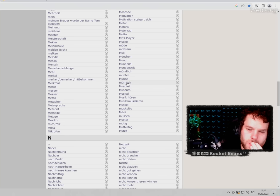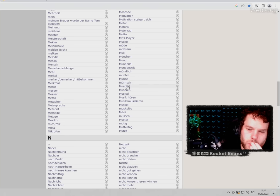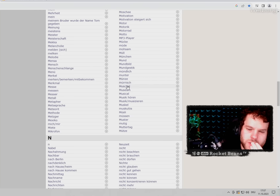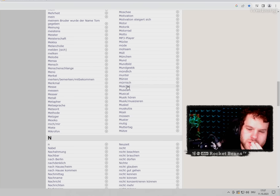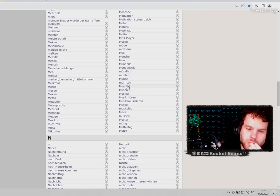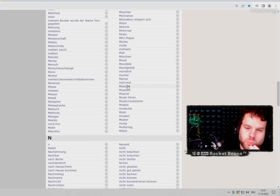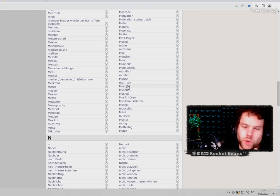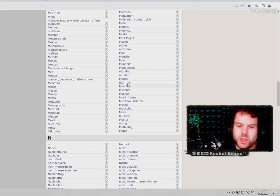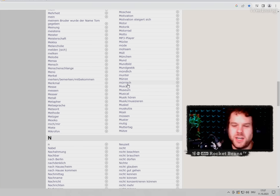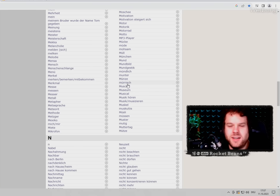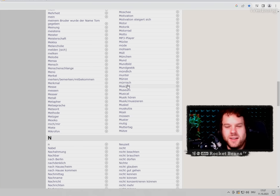Münze. Muschel.